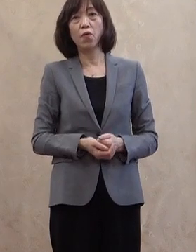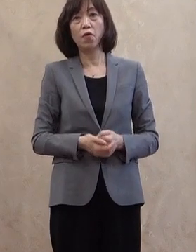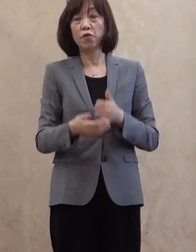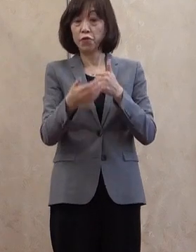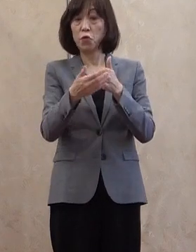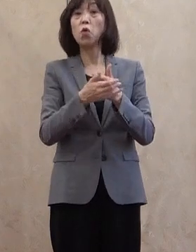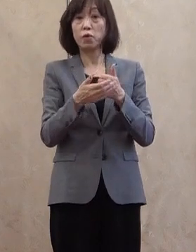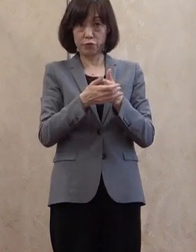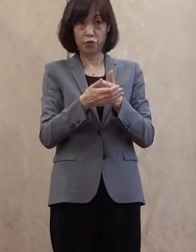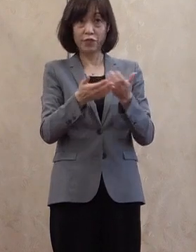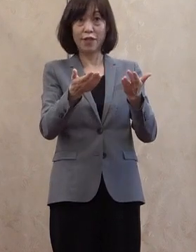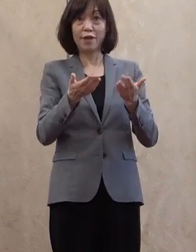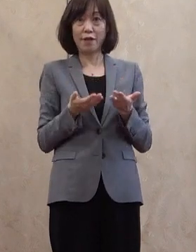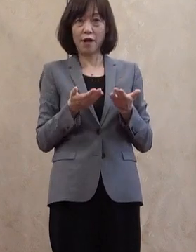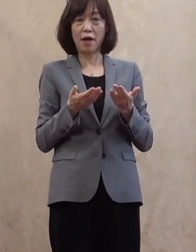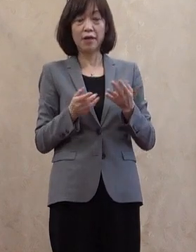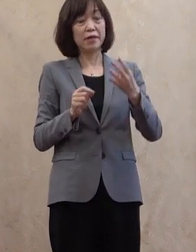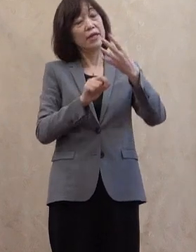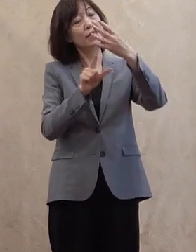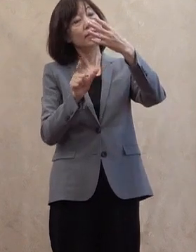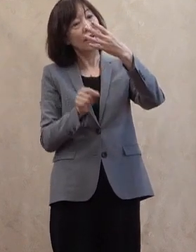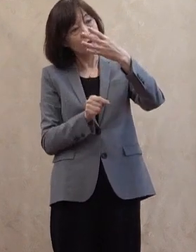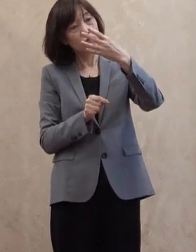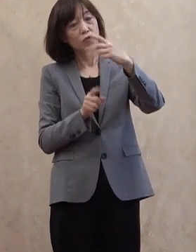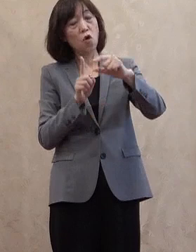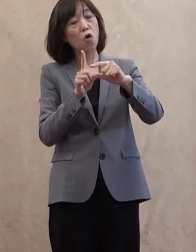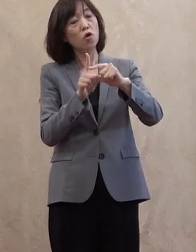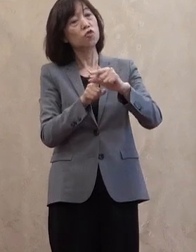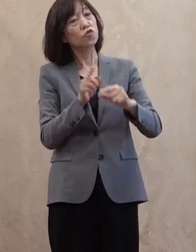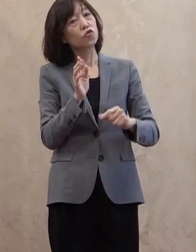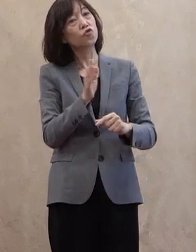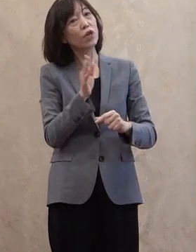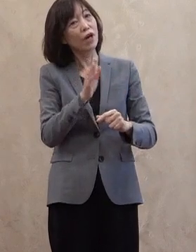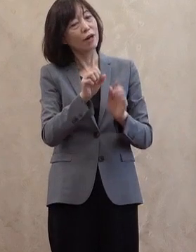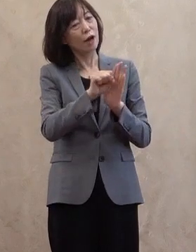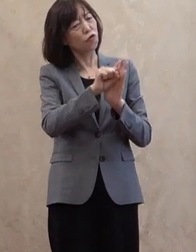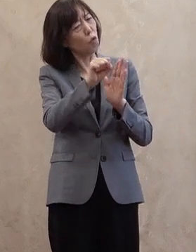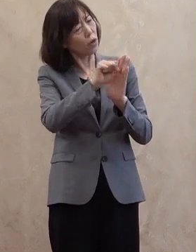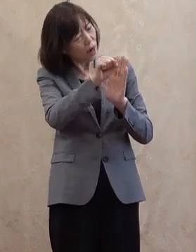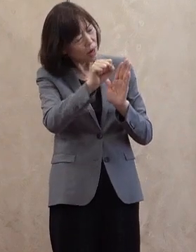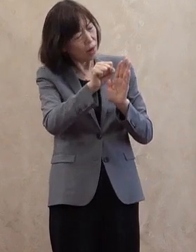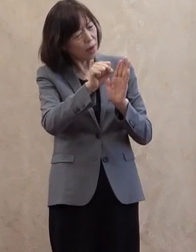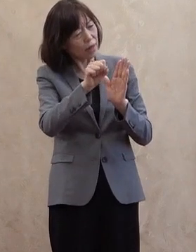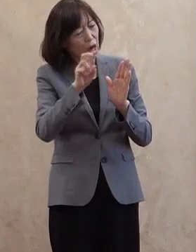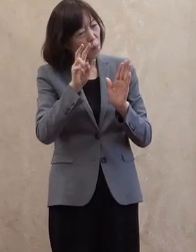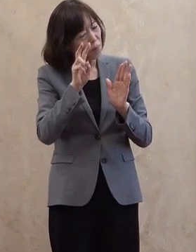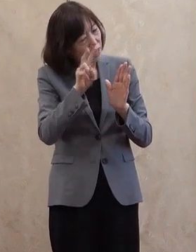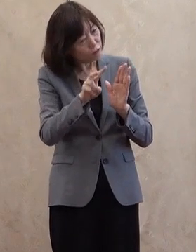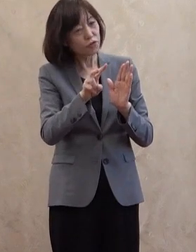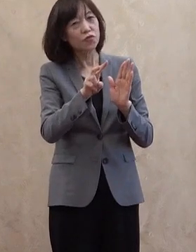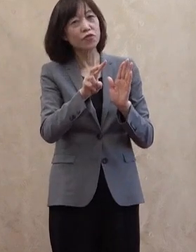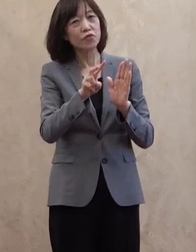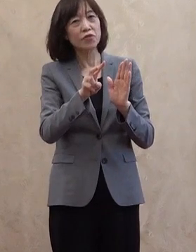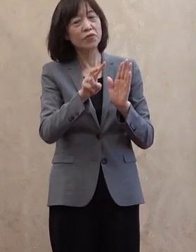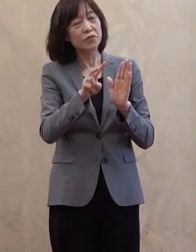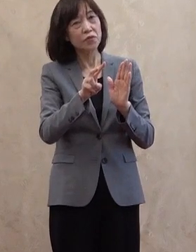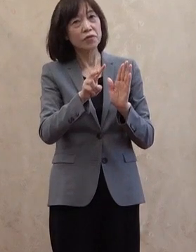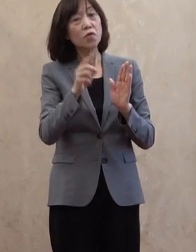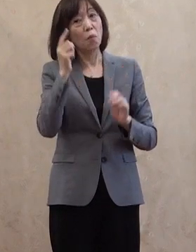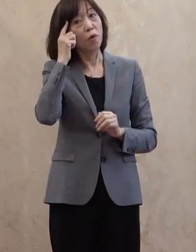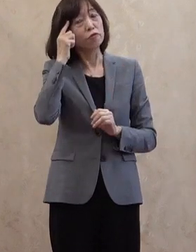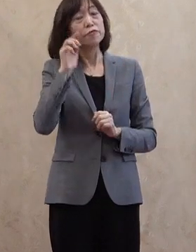ご協力いただければ、やっぱり4月の中旬、まあ、効果が出るとしたら4月の中旬頃ぐらいからだと判断をしていますが、中身自体